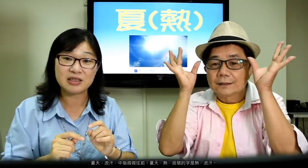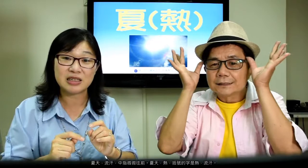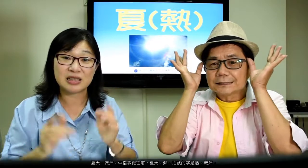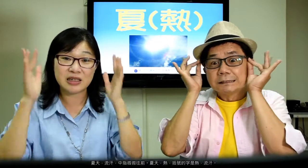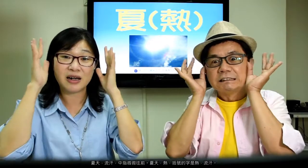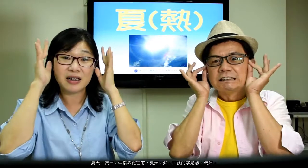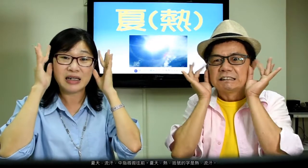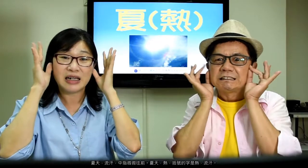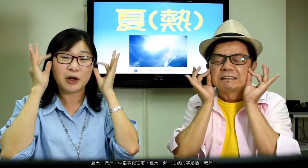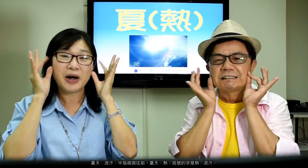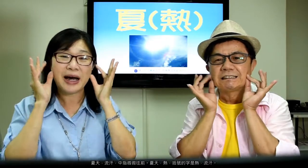热，流汗，